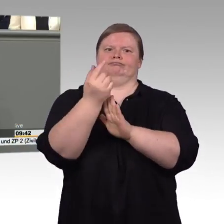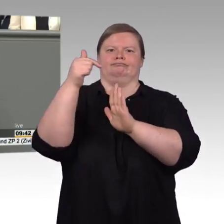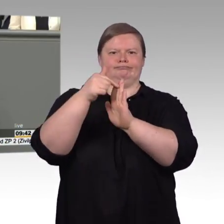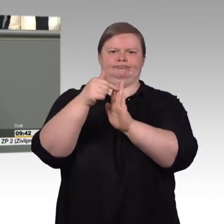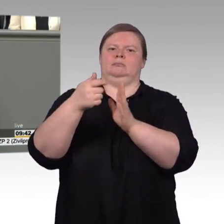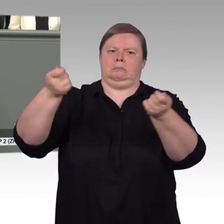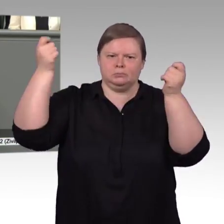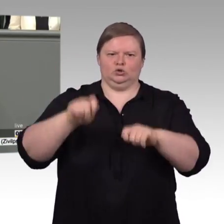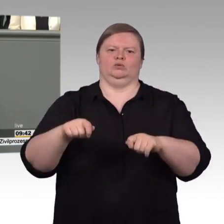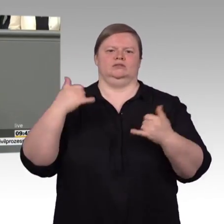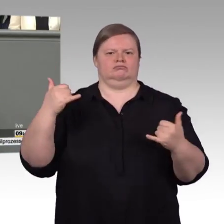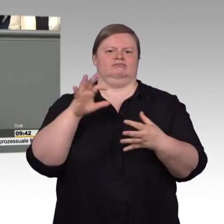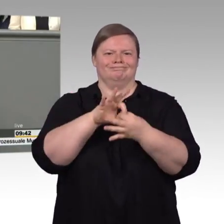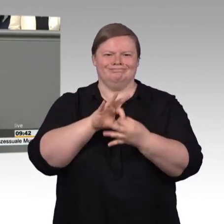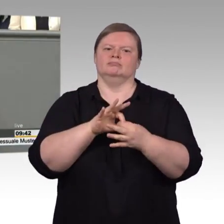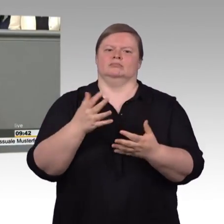Debatte zuhört.